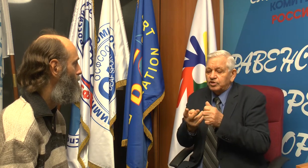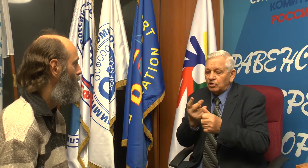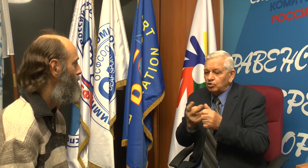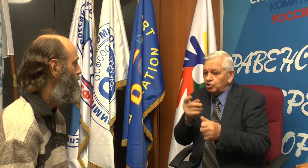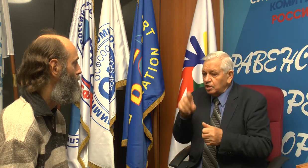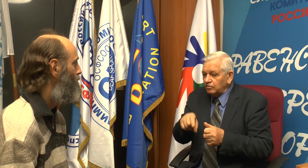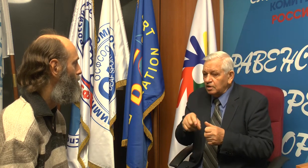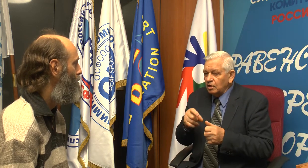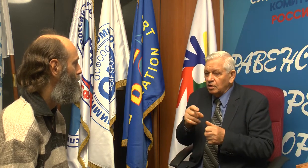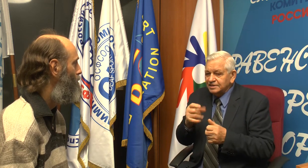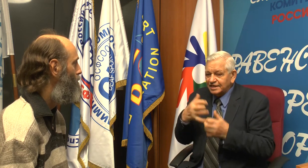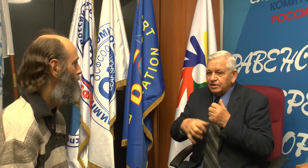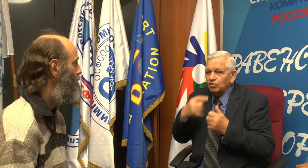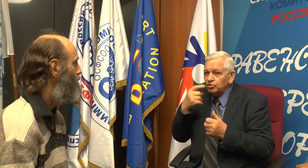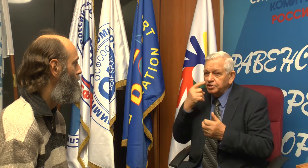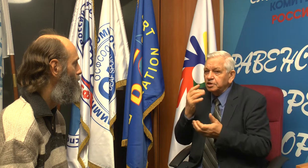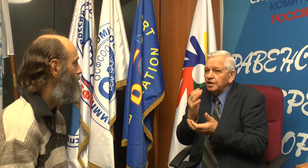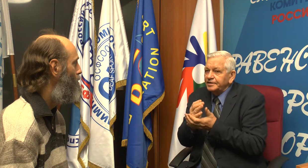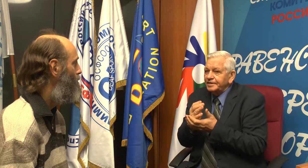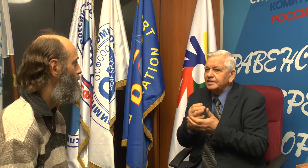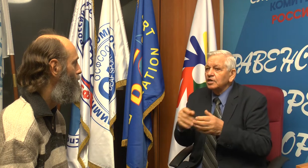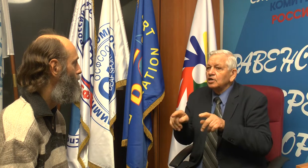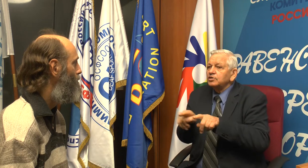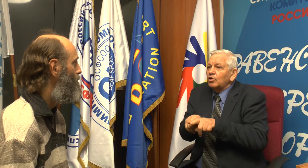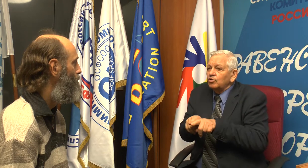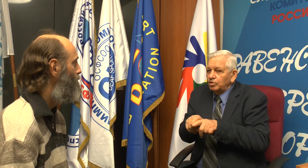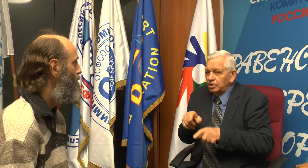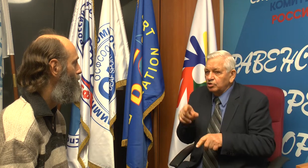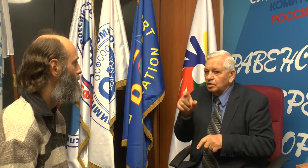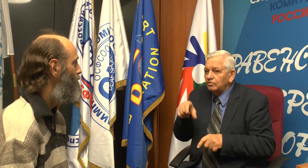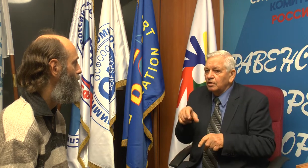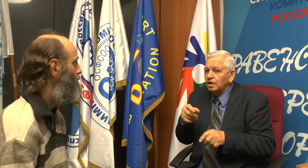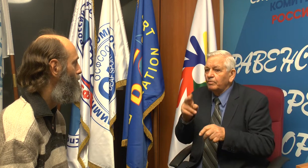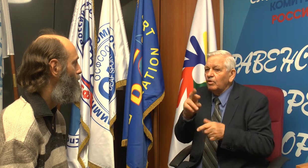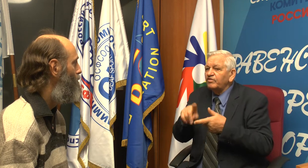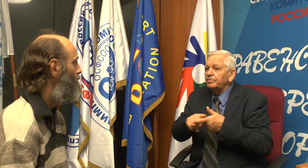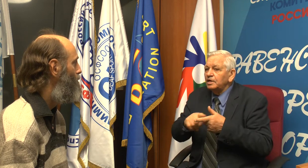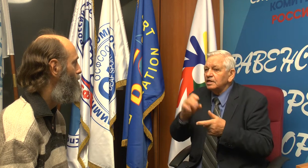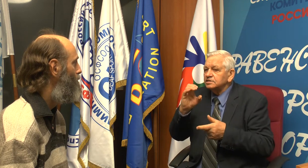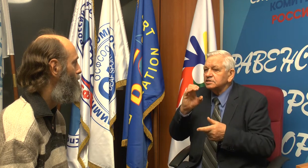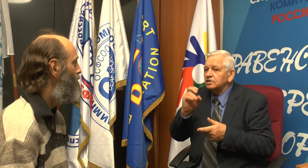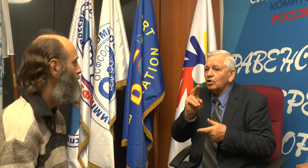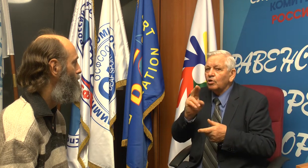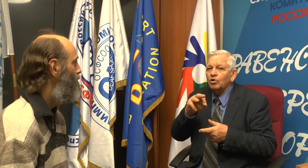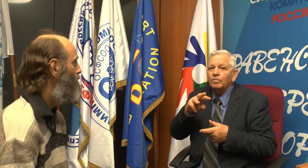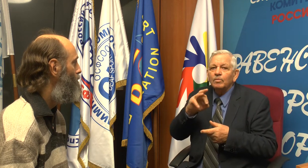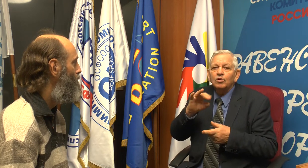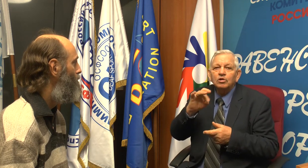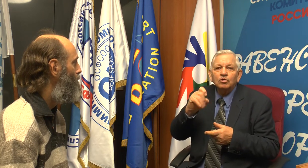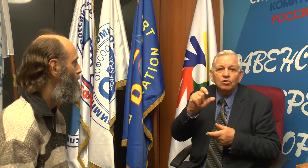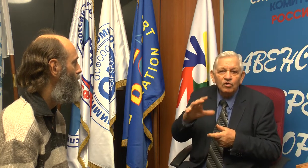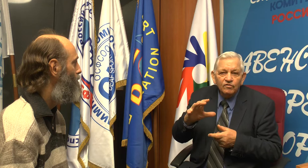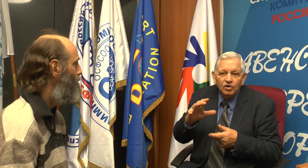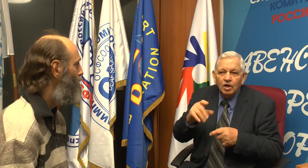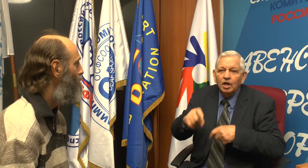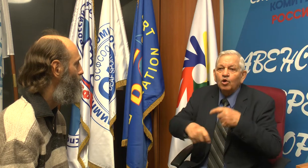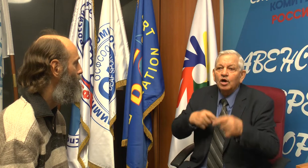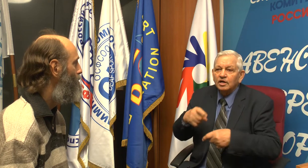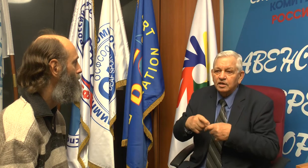Второй человек среди глухих есть такой человек по фамилии Скоморохов, легкоатлет.